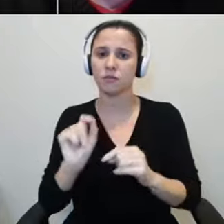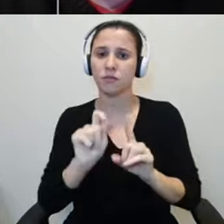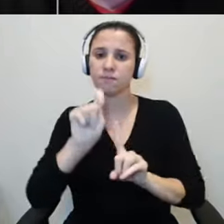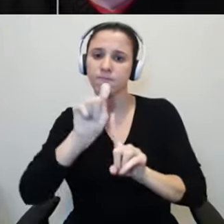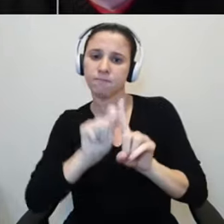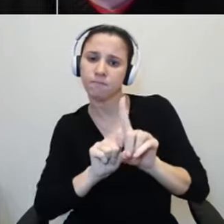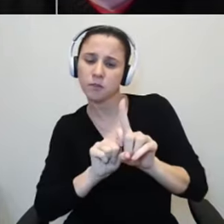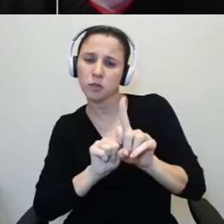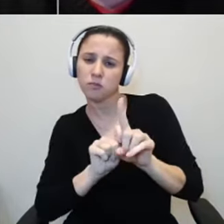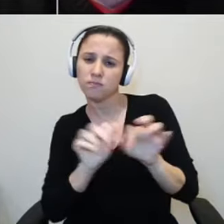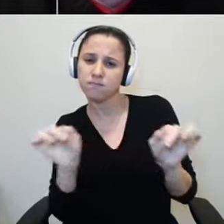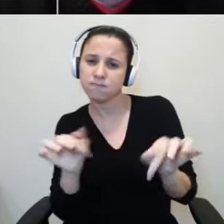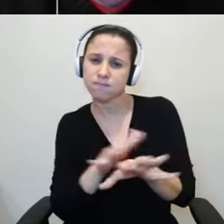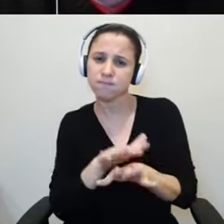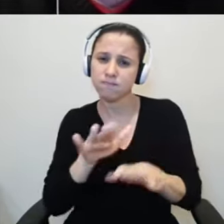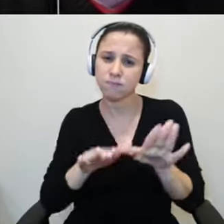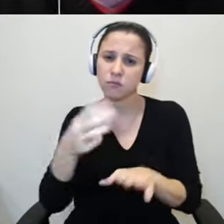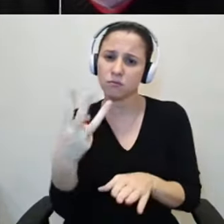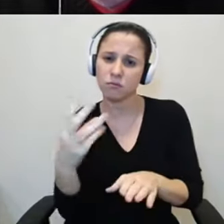passar para vocês.